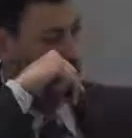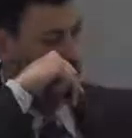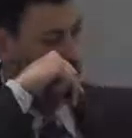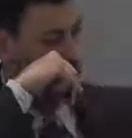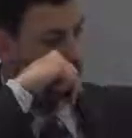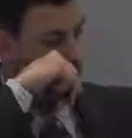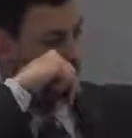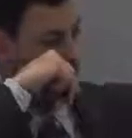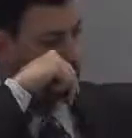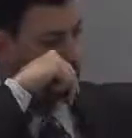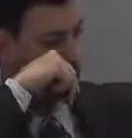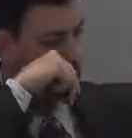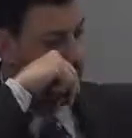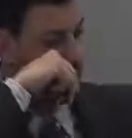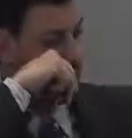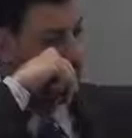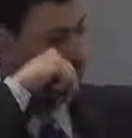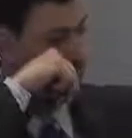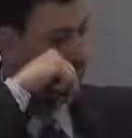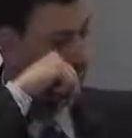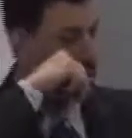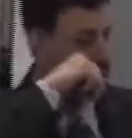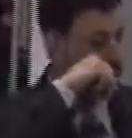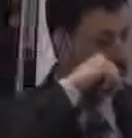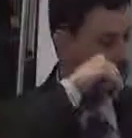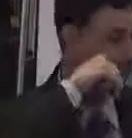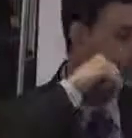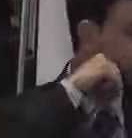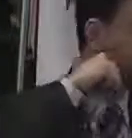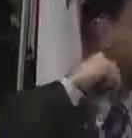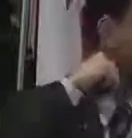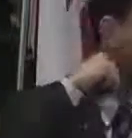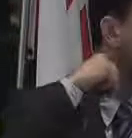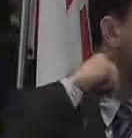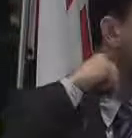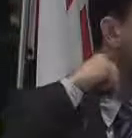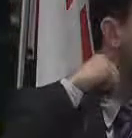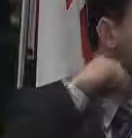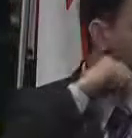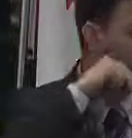Em discussão, o artigo 10º e